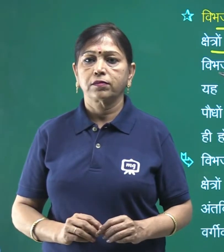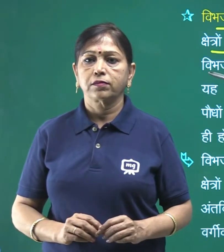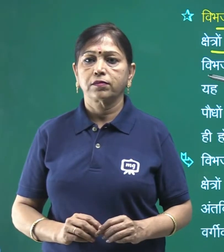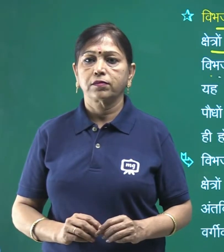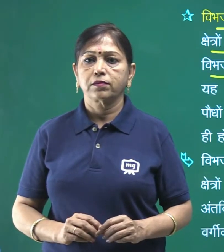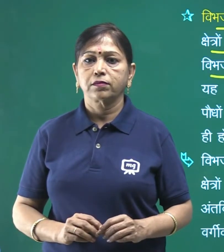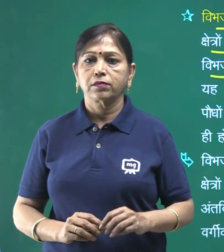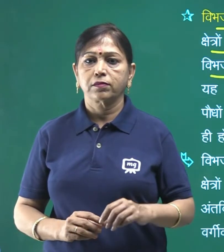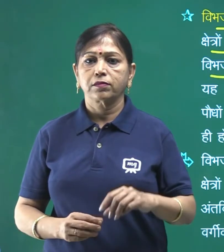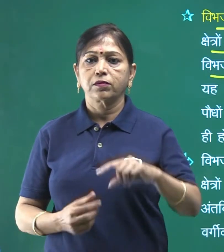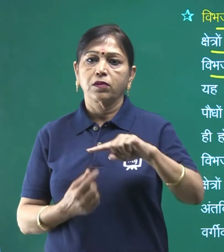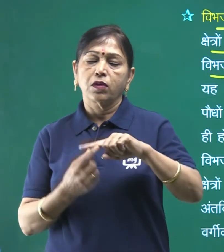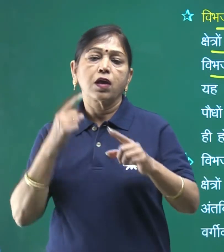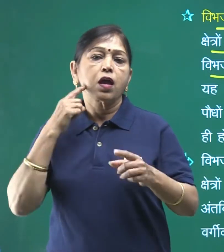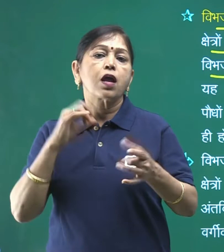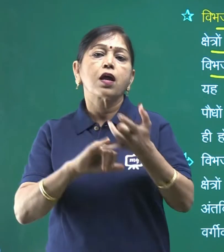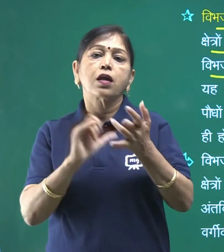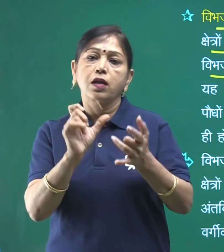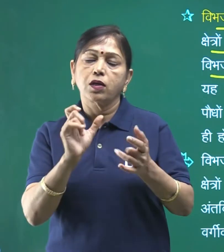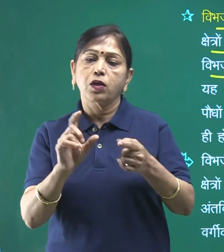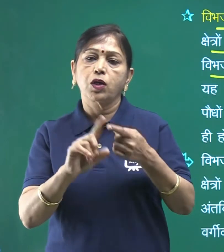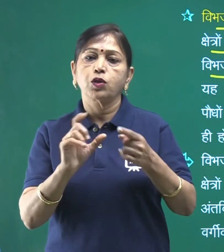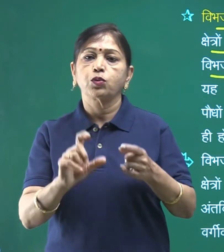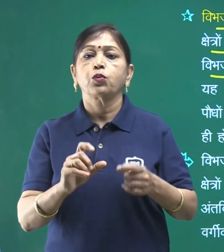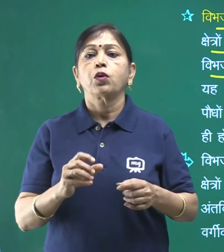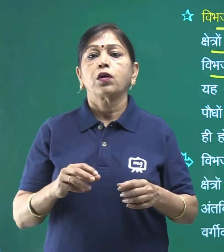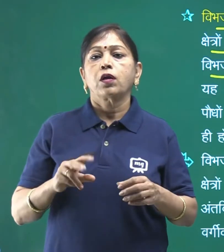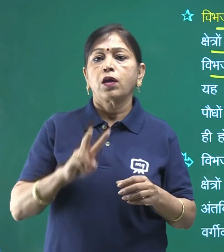उत्तक विभजोतक उत्तक कहलाते हैं।